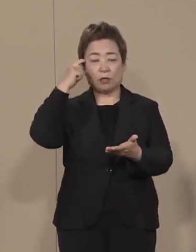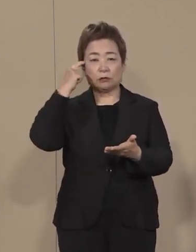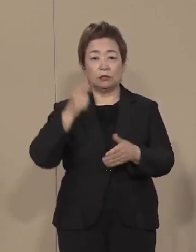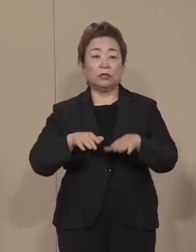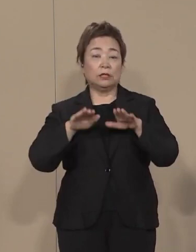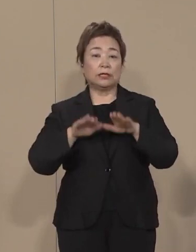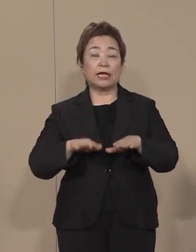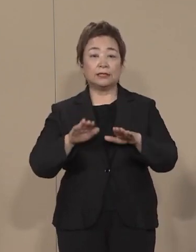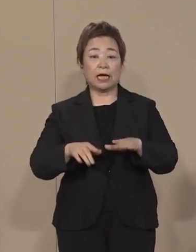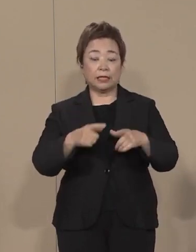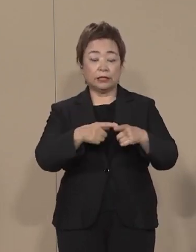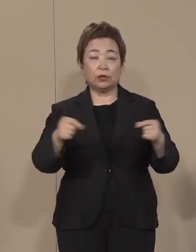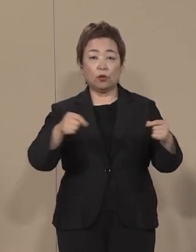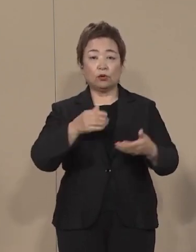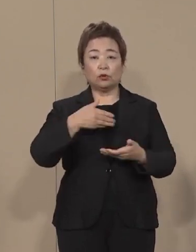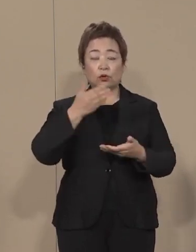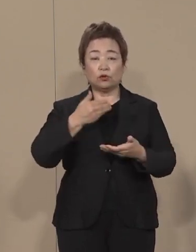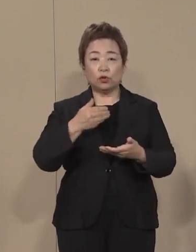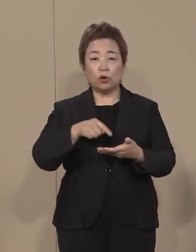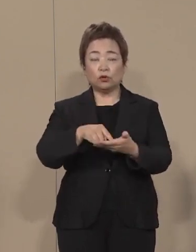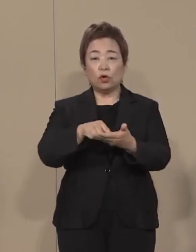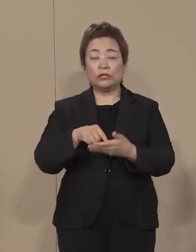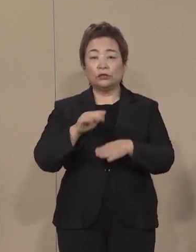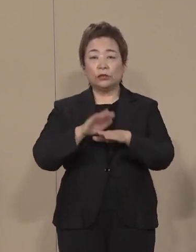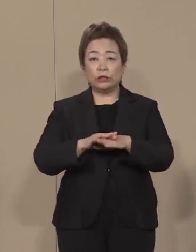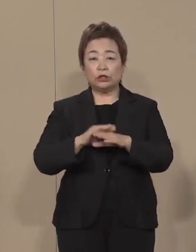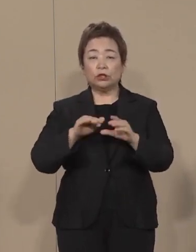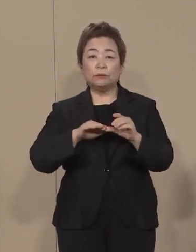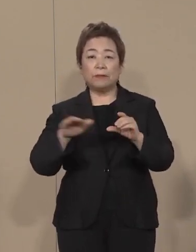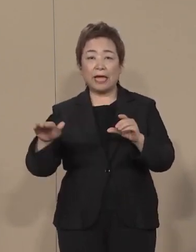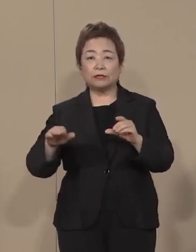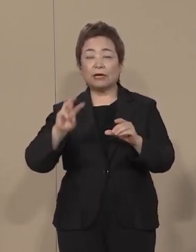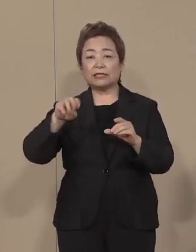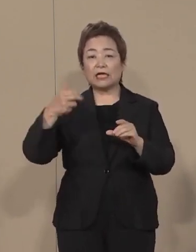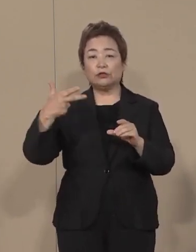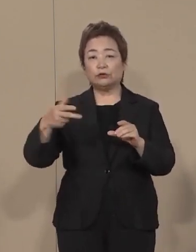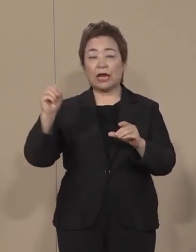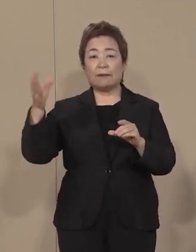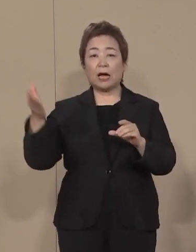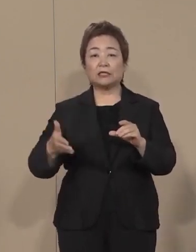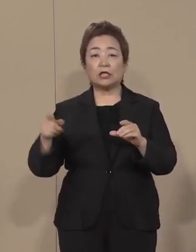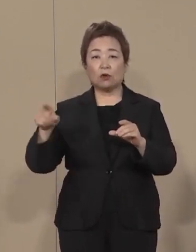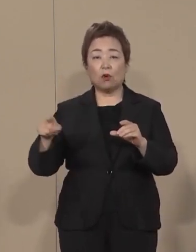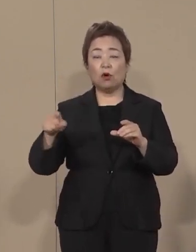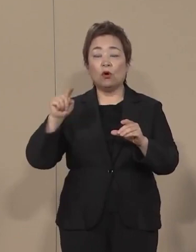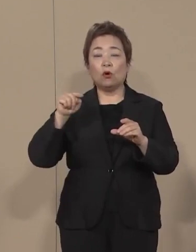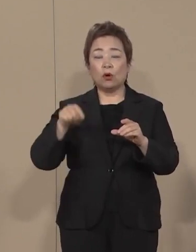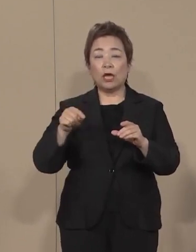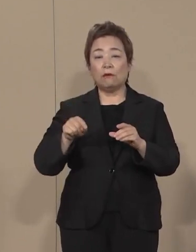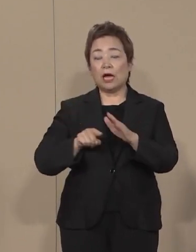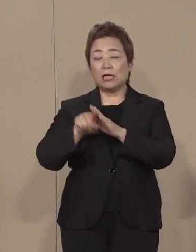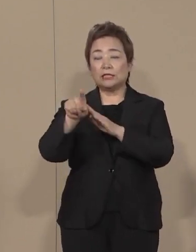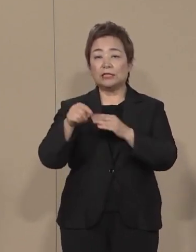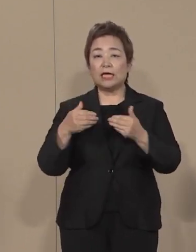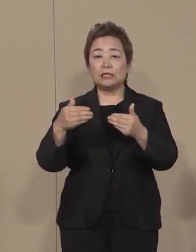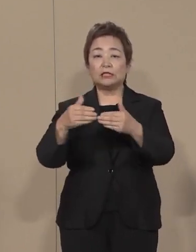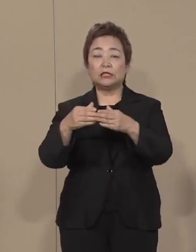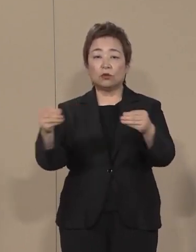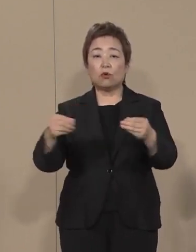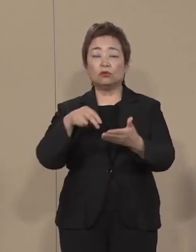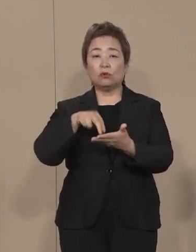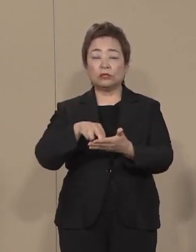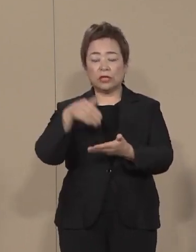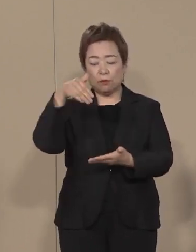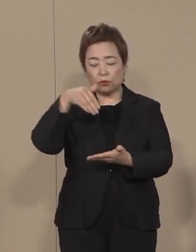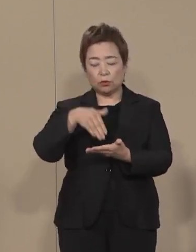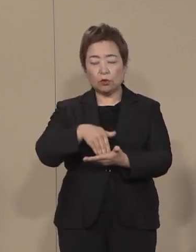現在日本の食糧自給率カロリーベースは37%ですこれは先進国において最も低い数字となっ